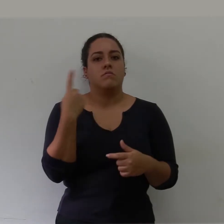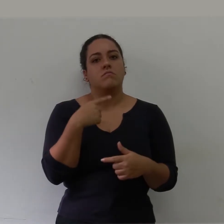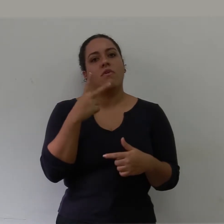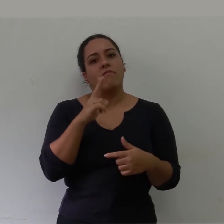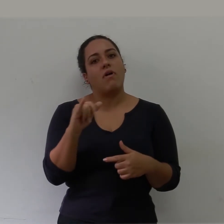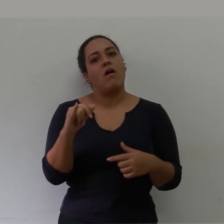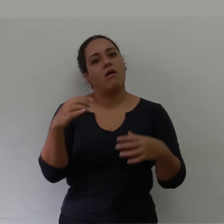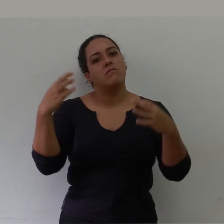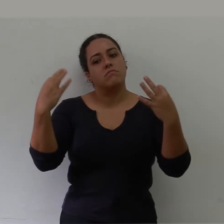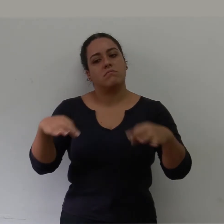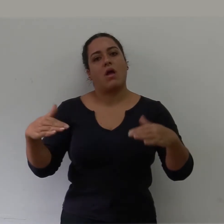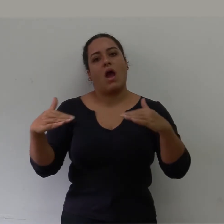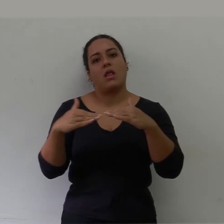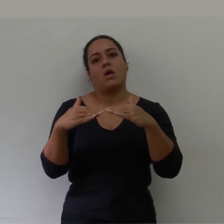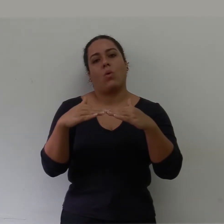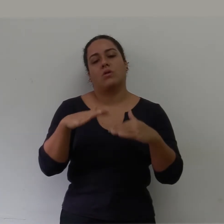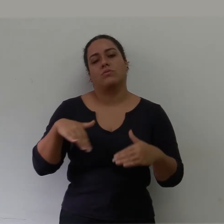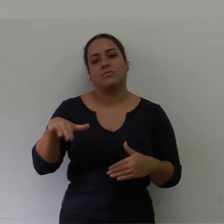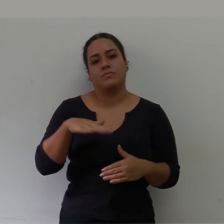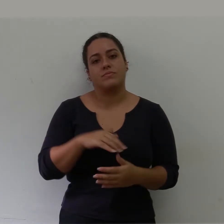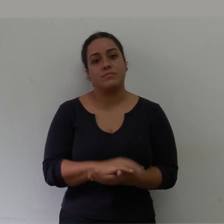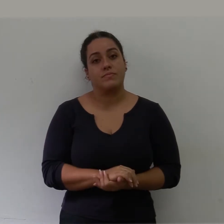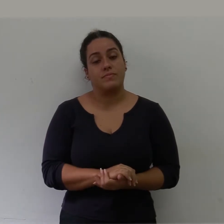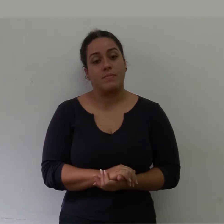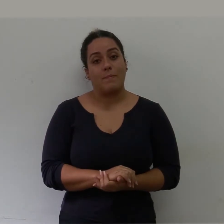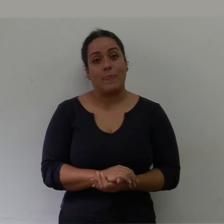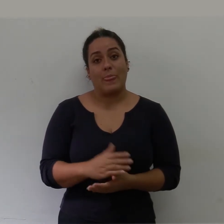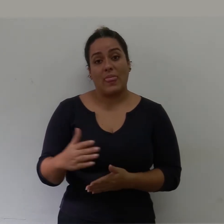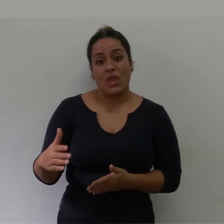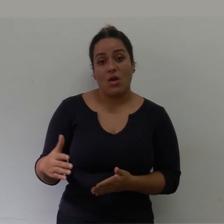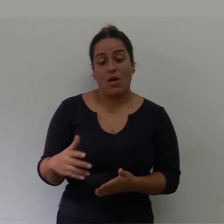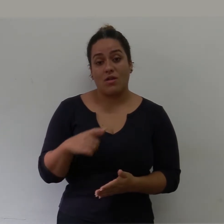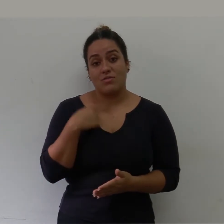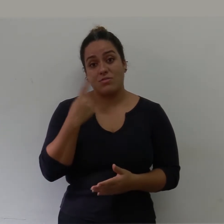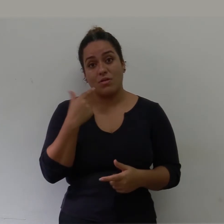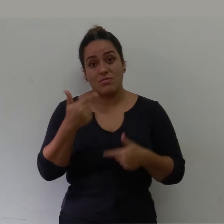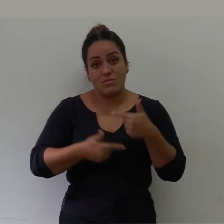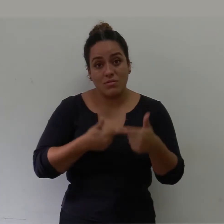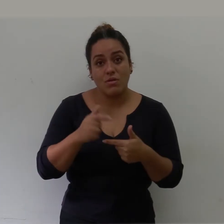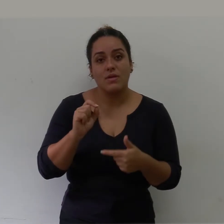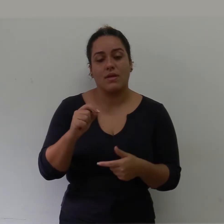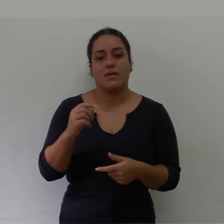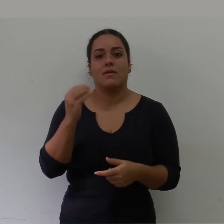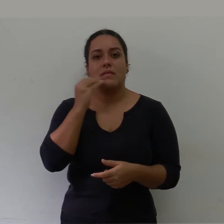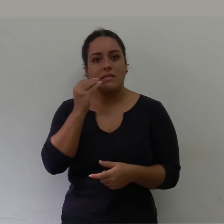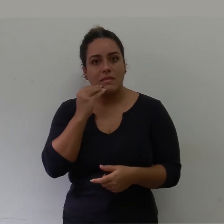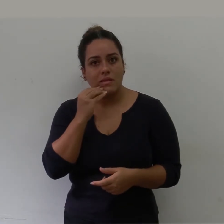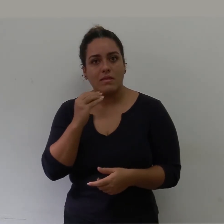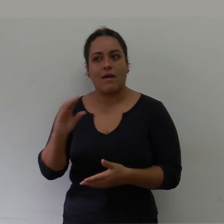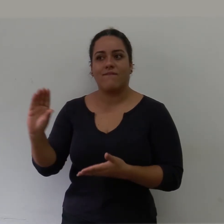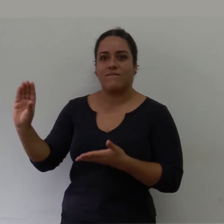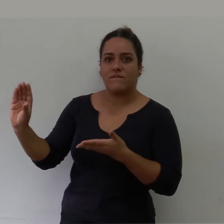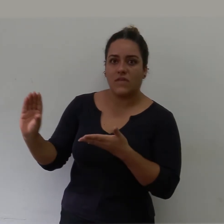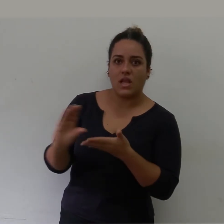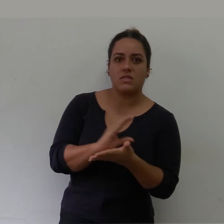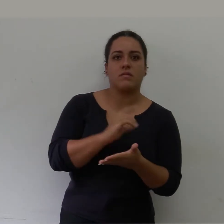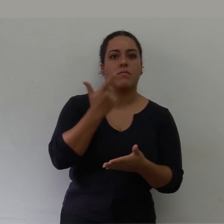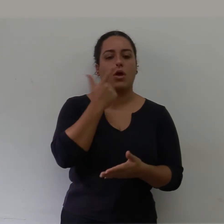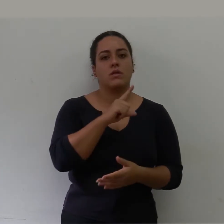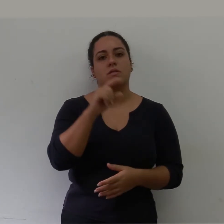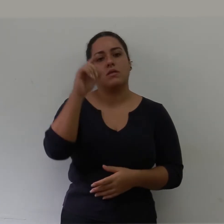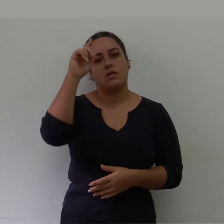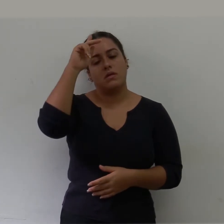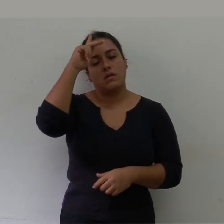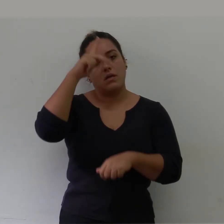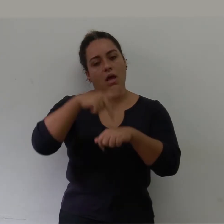vai adequado a essa população. Um caminho é a pessoa adquirir o recurso que precisa para ter essa autonomia e